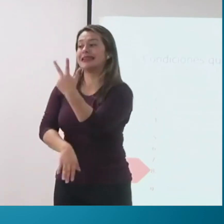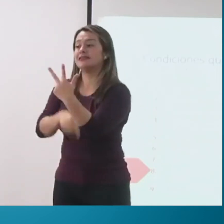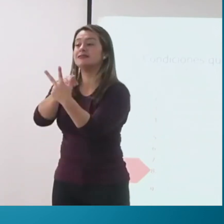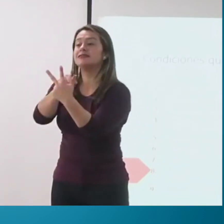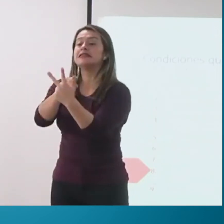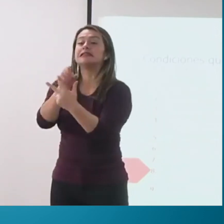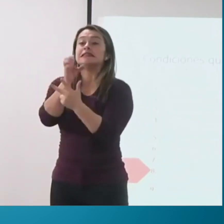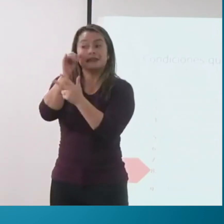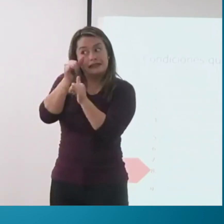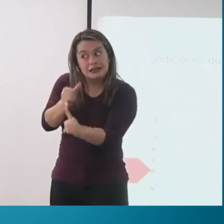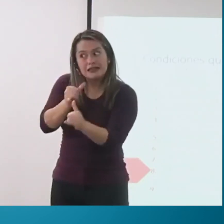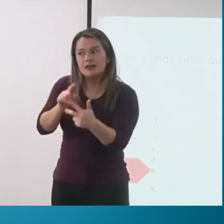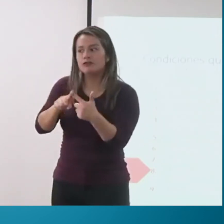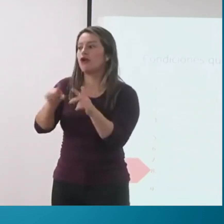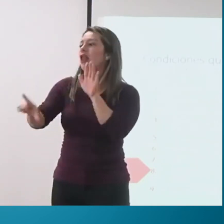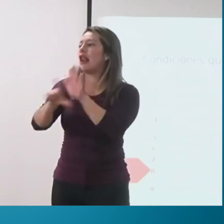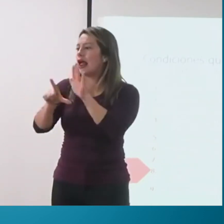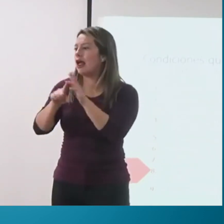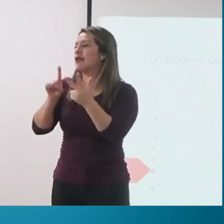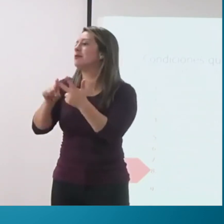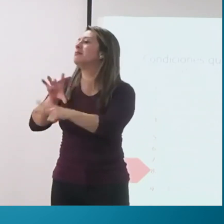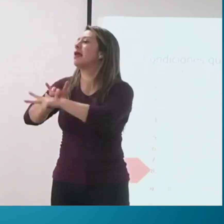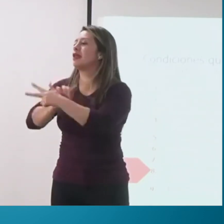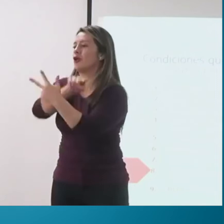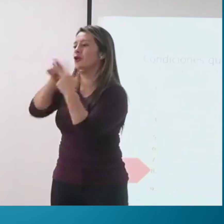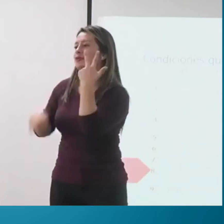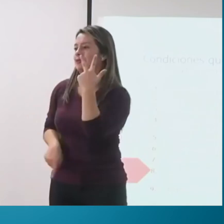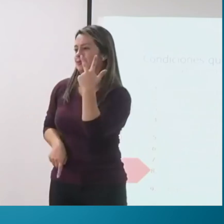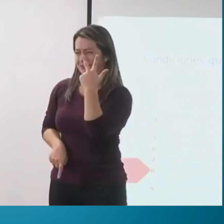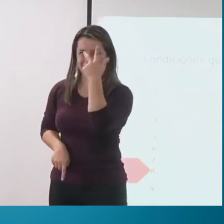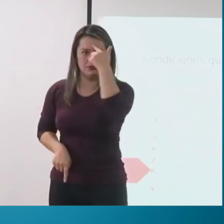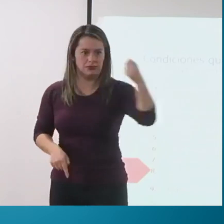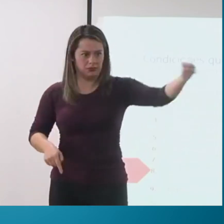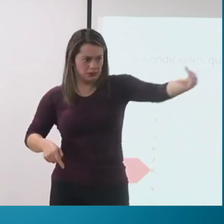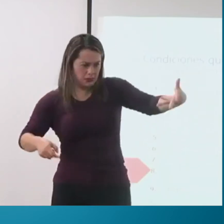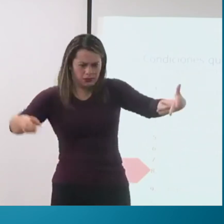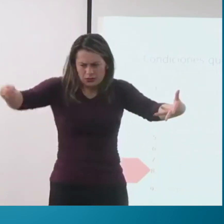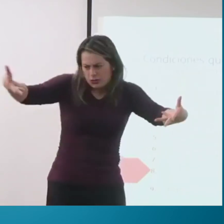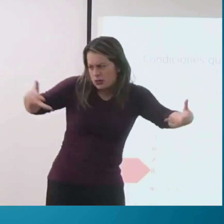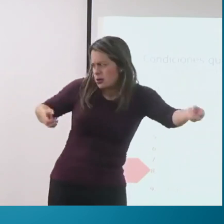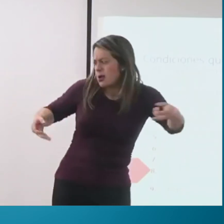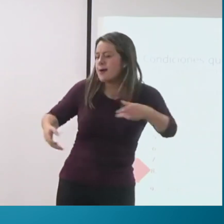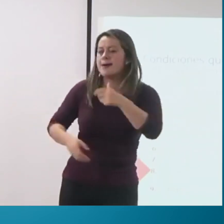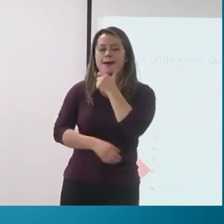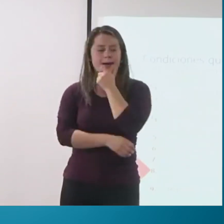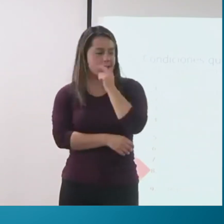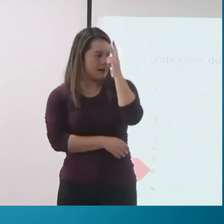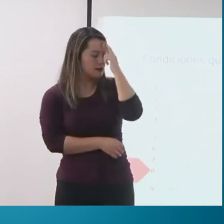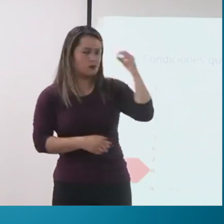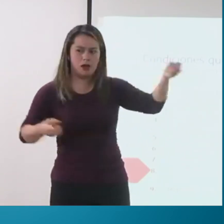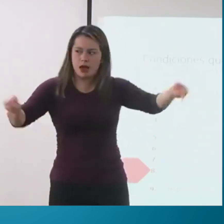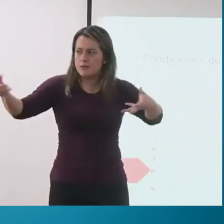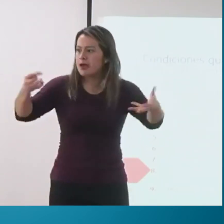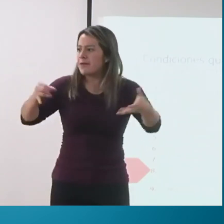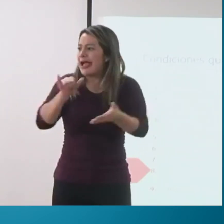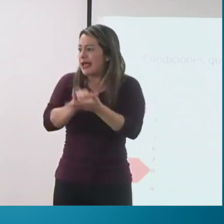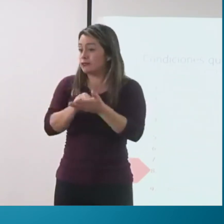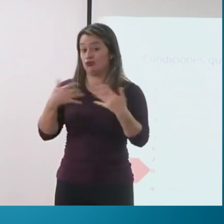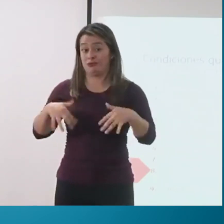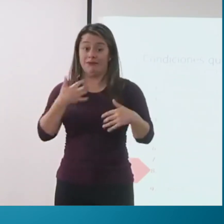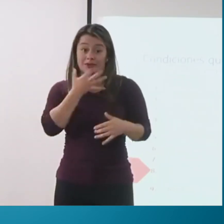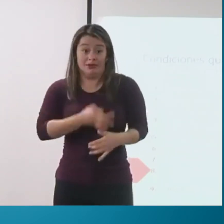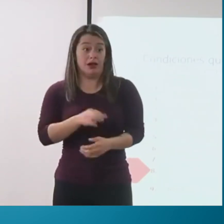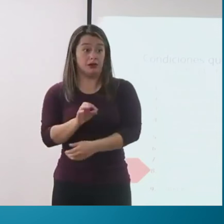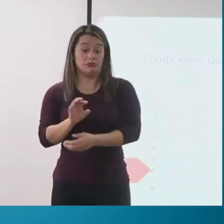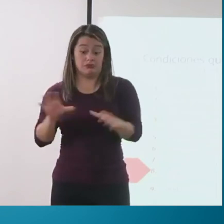el abogado me da luces sobre temas médicos, a veces la terapeuta me complementa. Entonces, este modelo yo siempre lo premio y